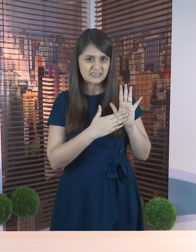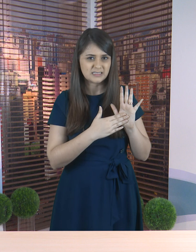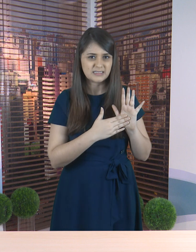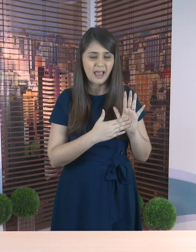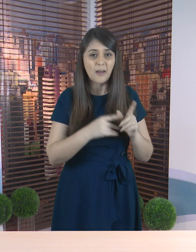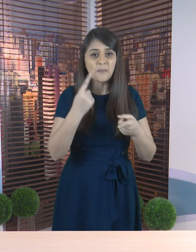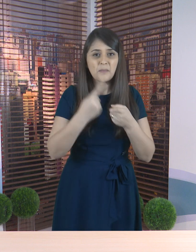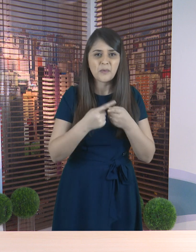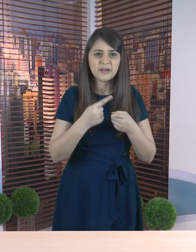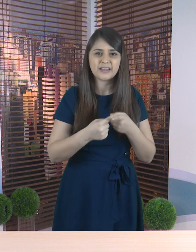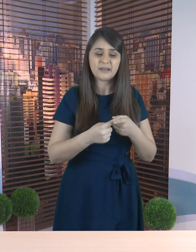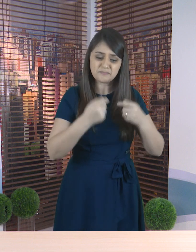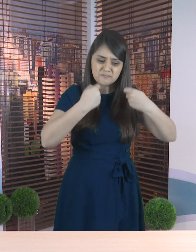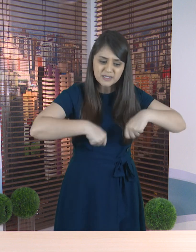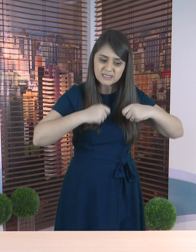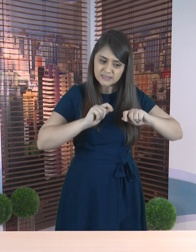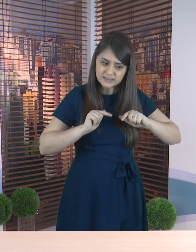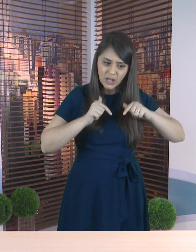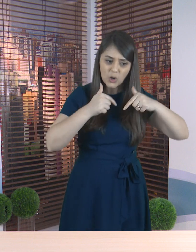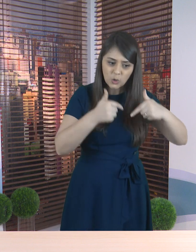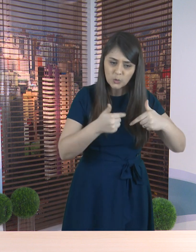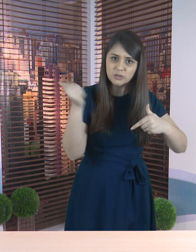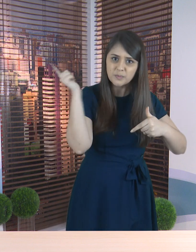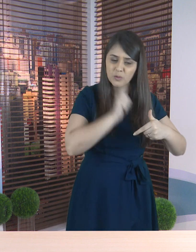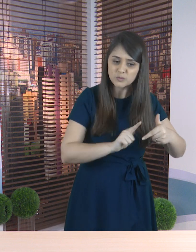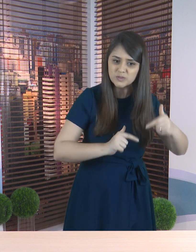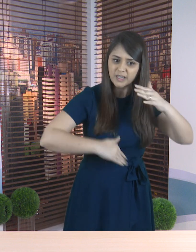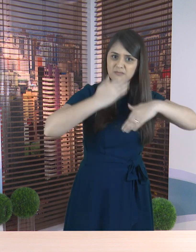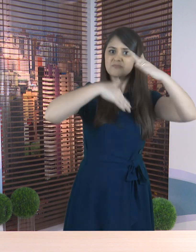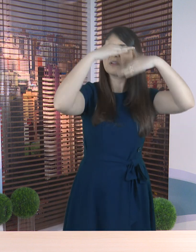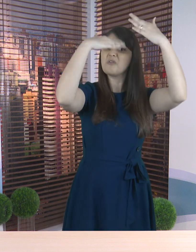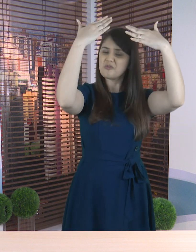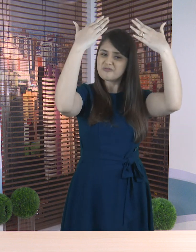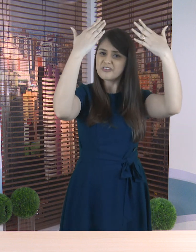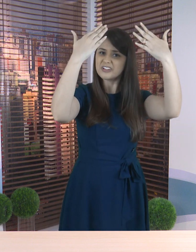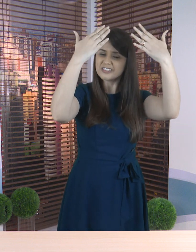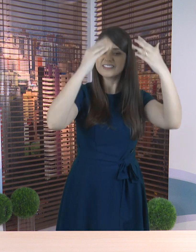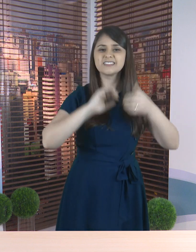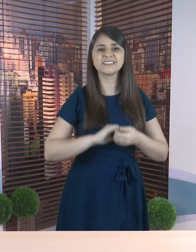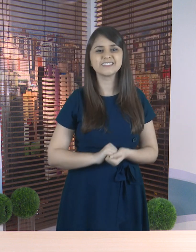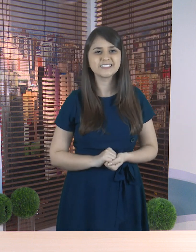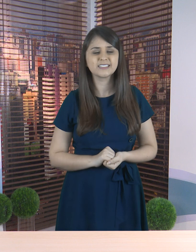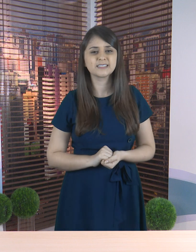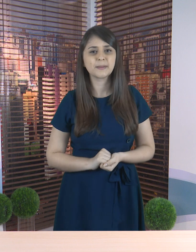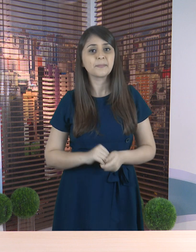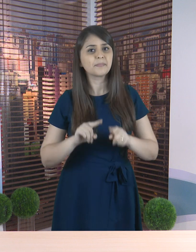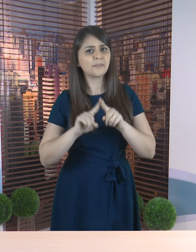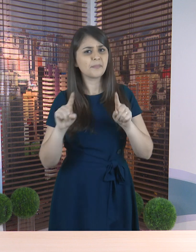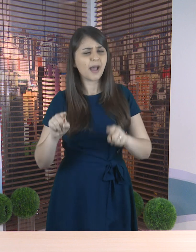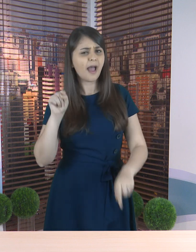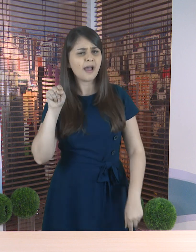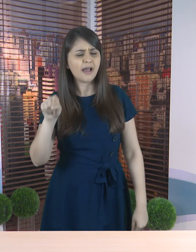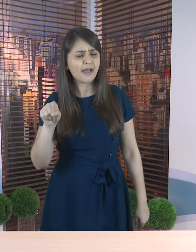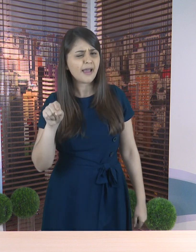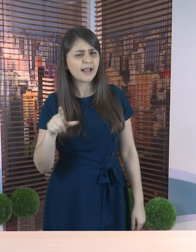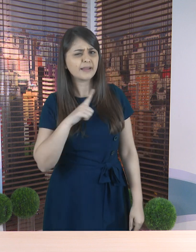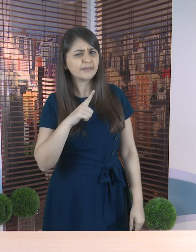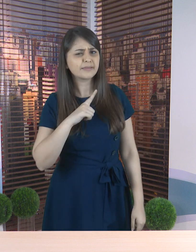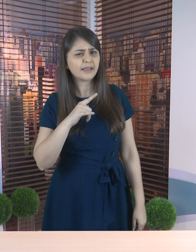o exemplo de um conselheiro e pastor de almas que diz apenas meia verdade. Você já